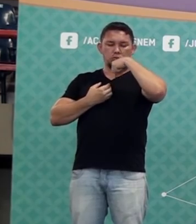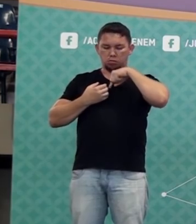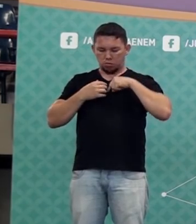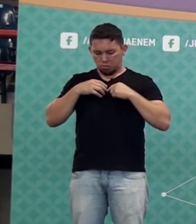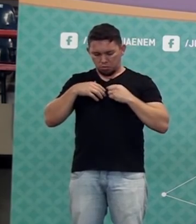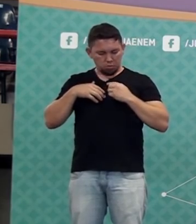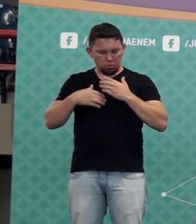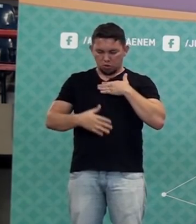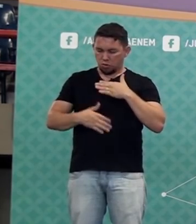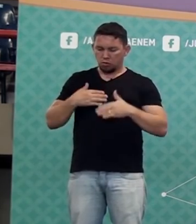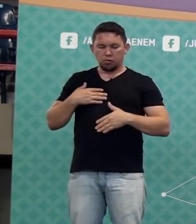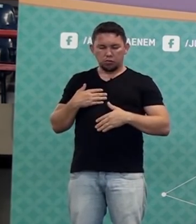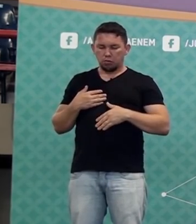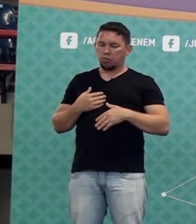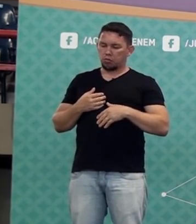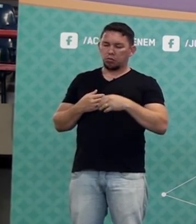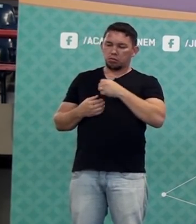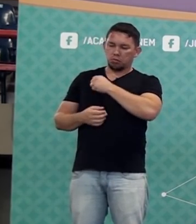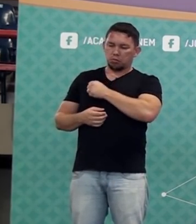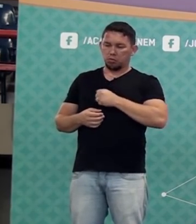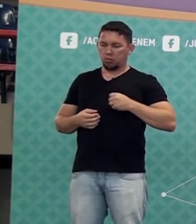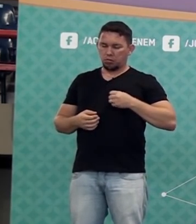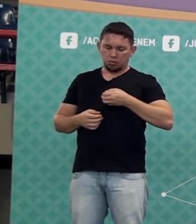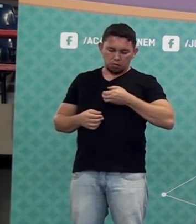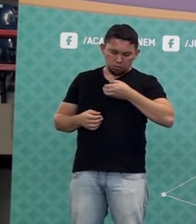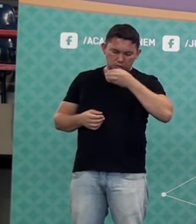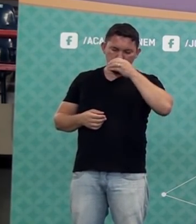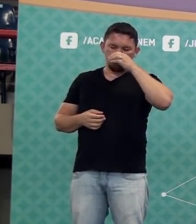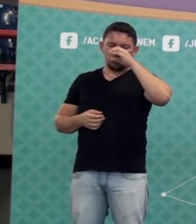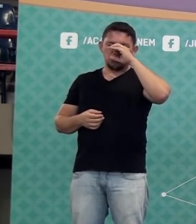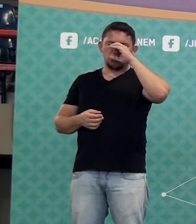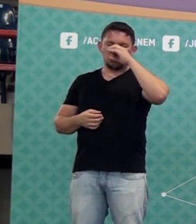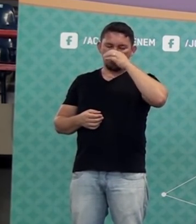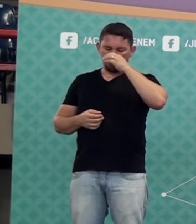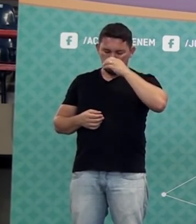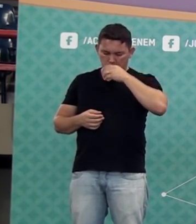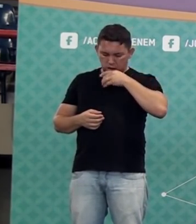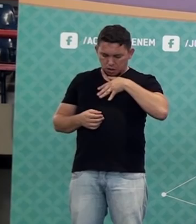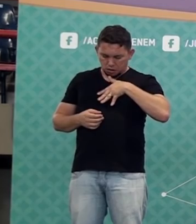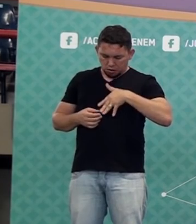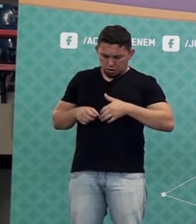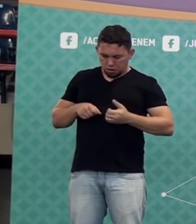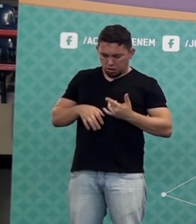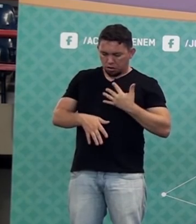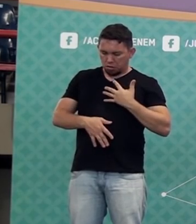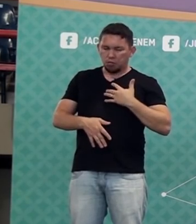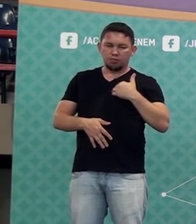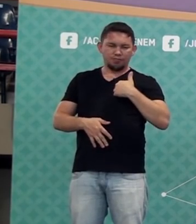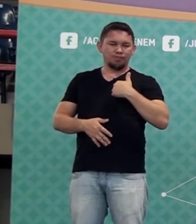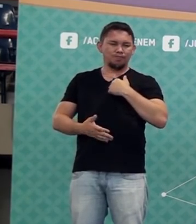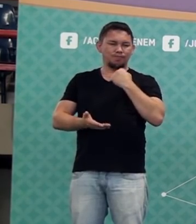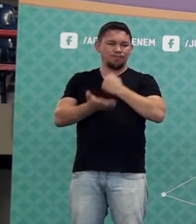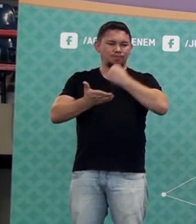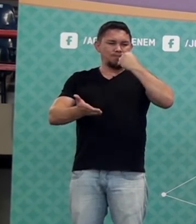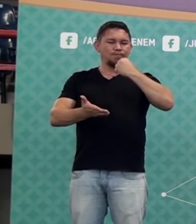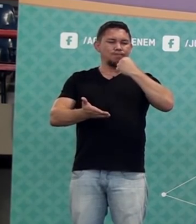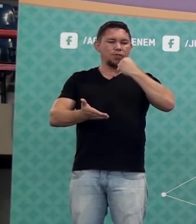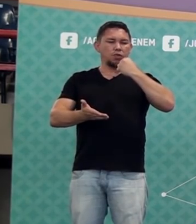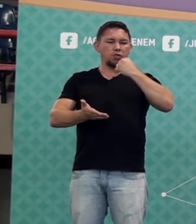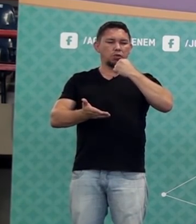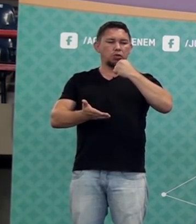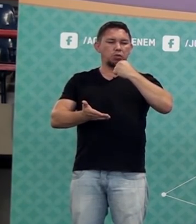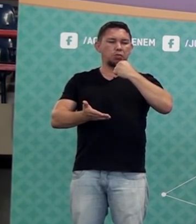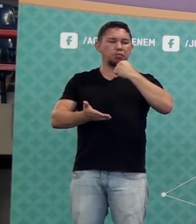homem, e o Sócrates morreu serenamente, e é uma espécie de Marte da filosofia. Então,